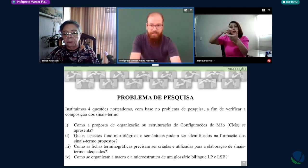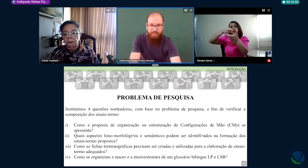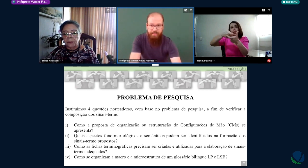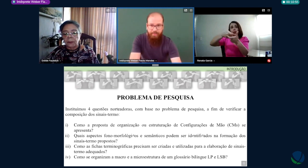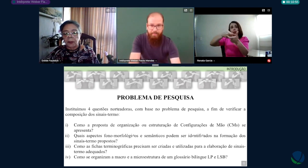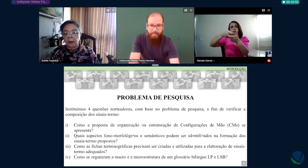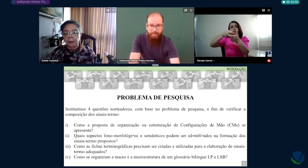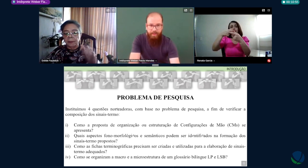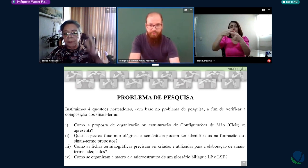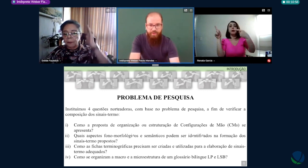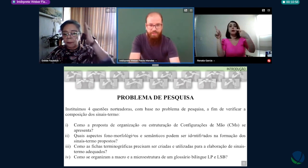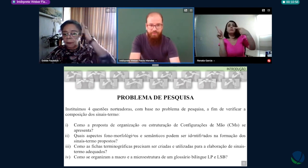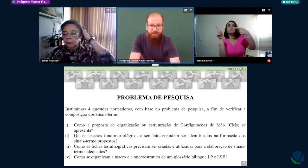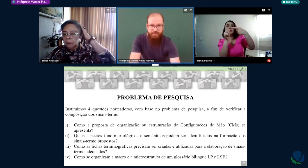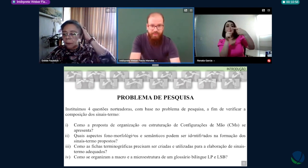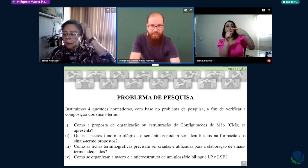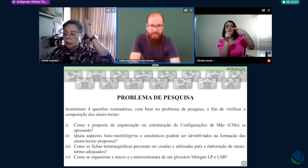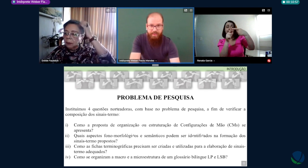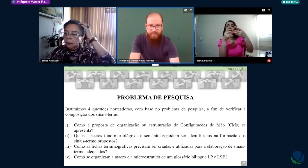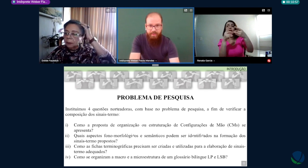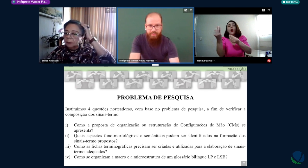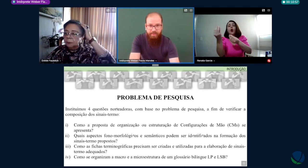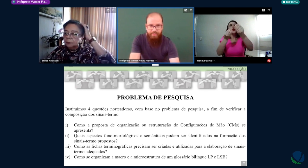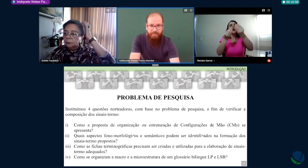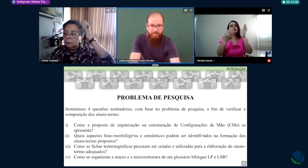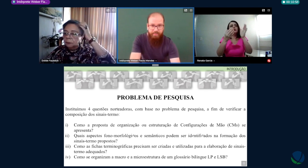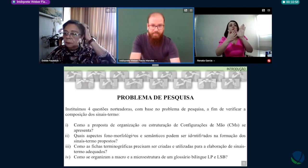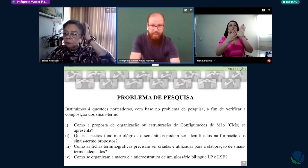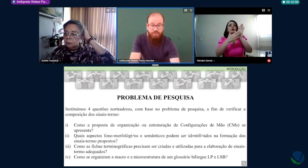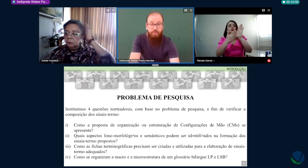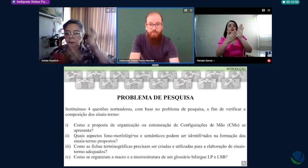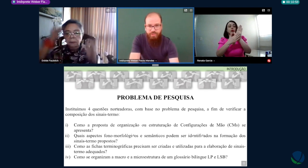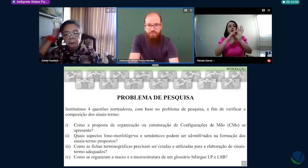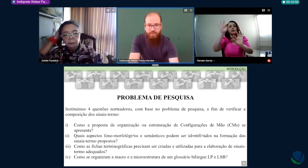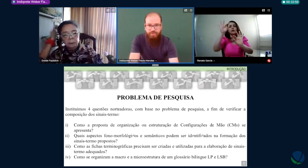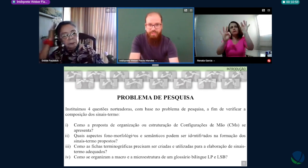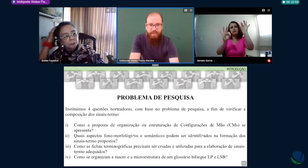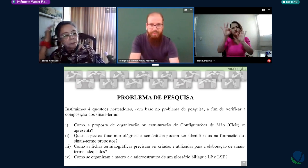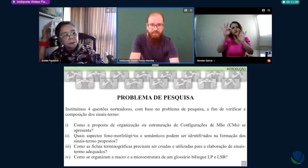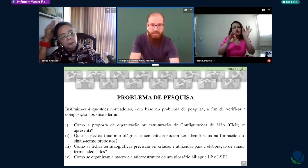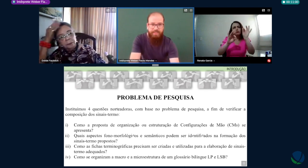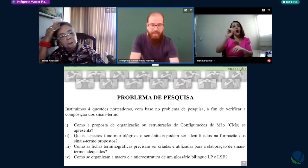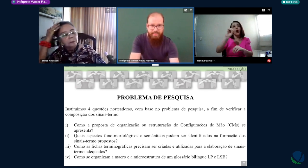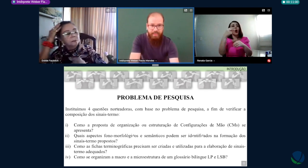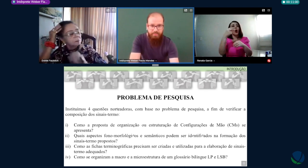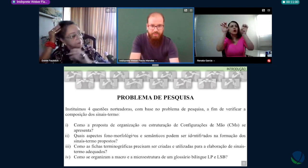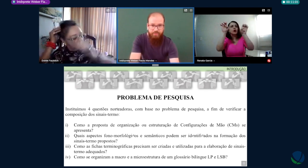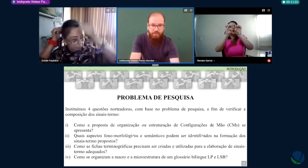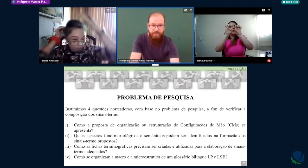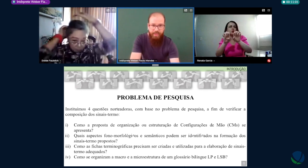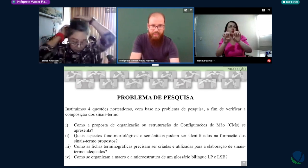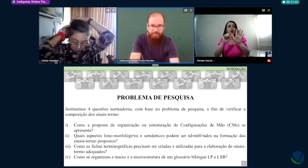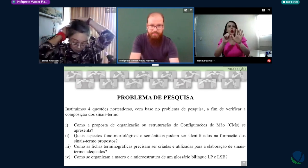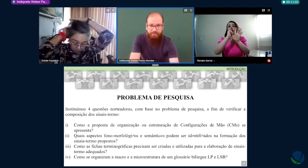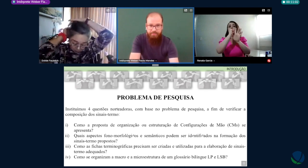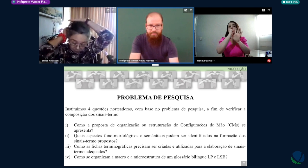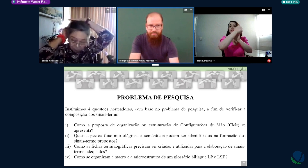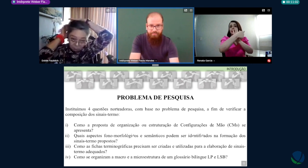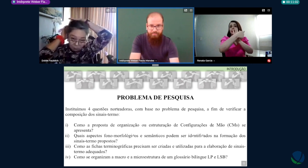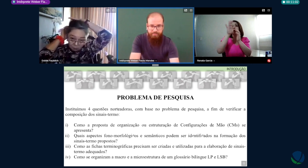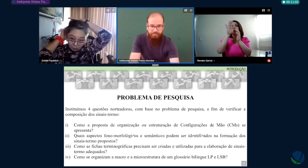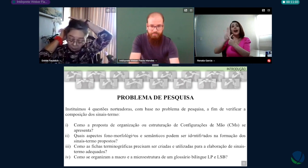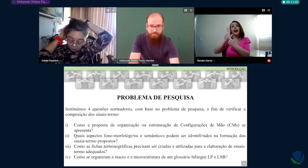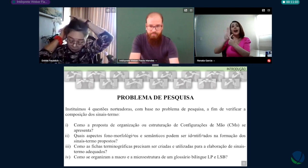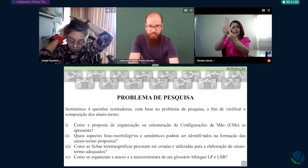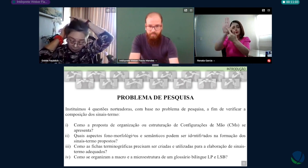norteadoras a fim de verificar as composições dos sinais-termos que foram criados.